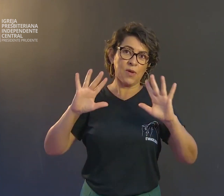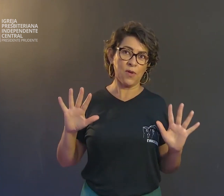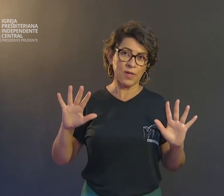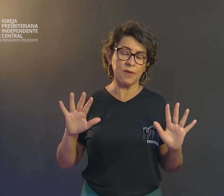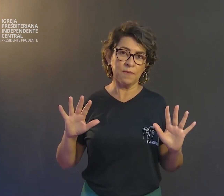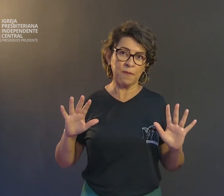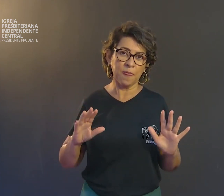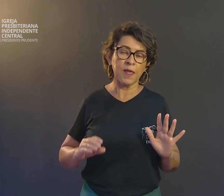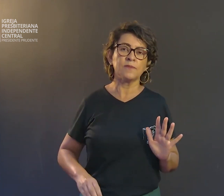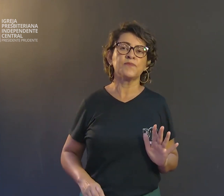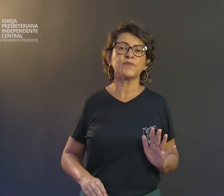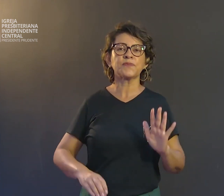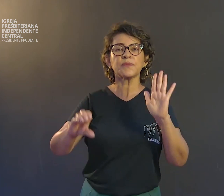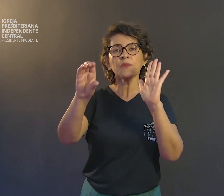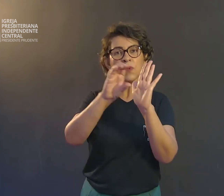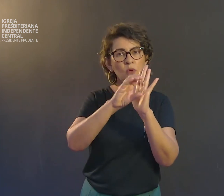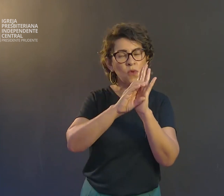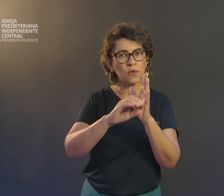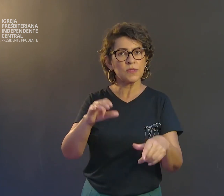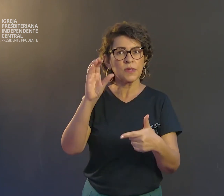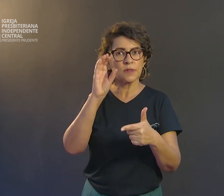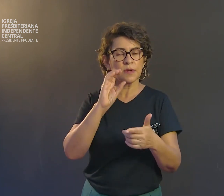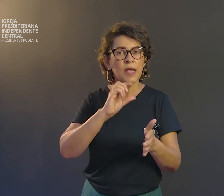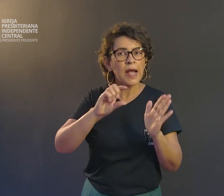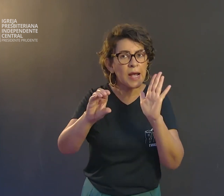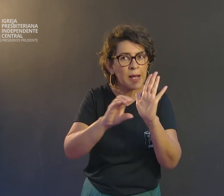Colossenses, capítulo 3, verso 4.